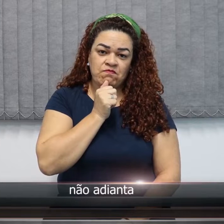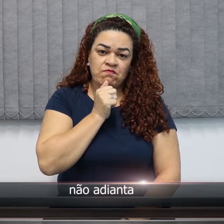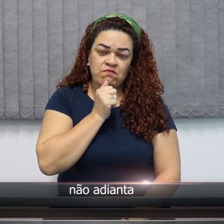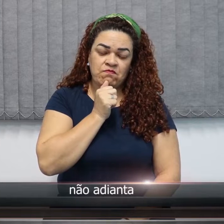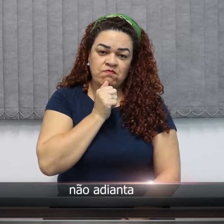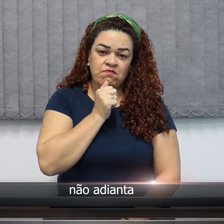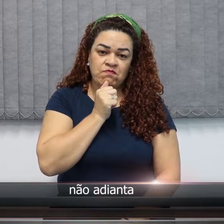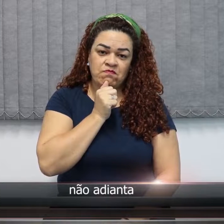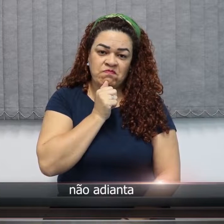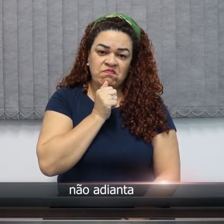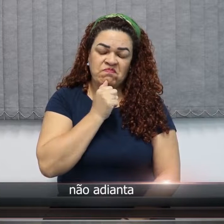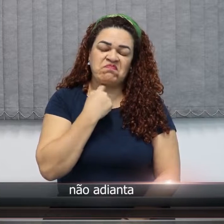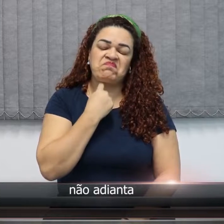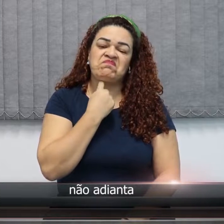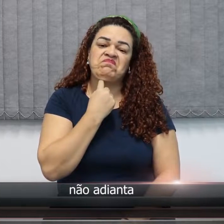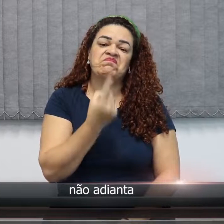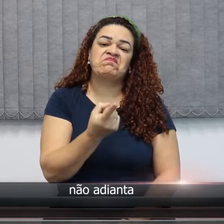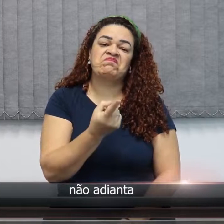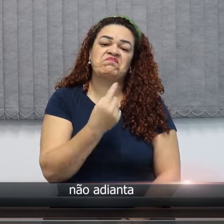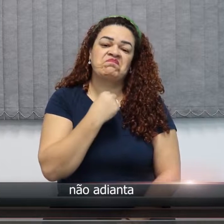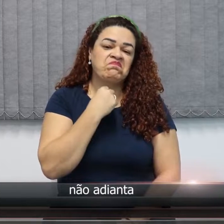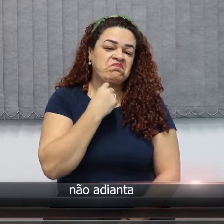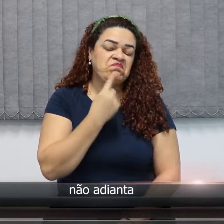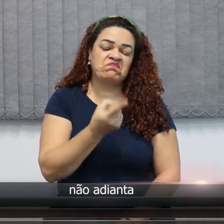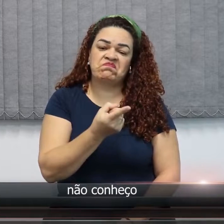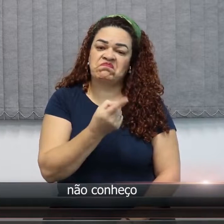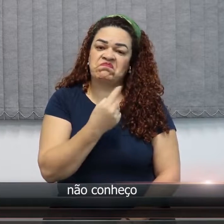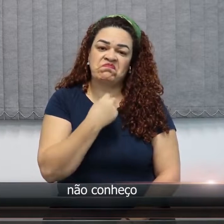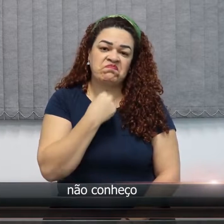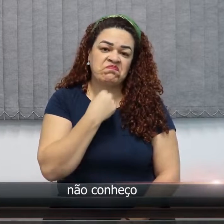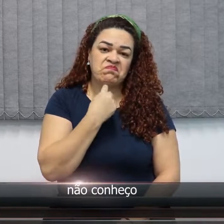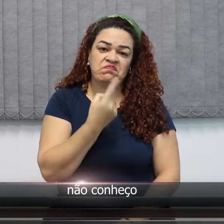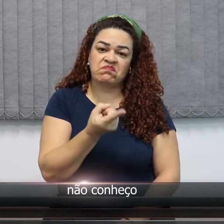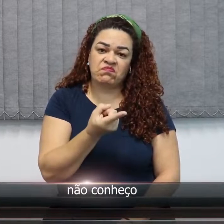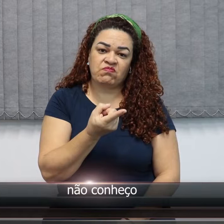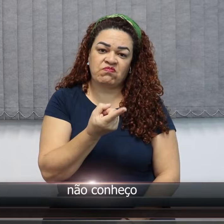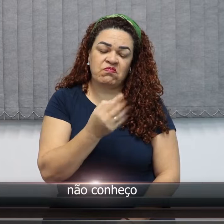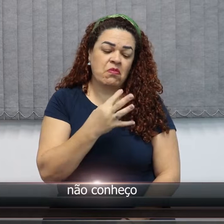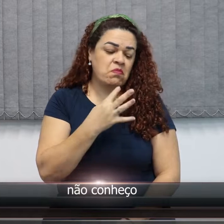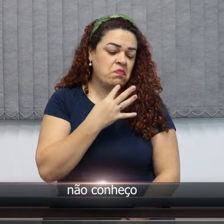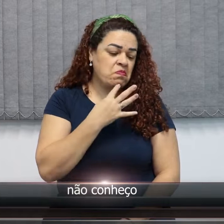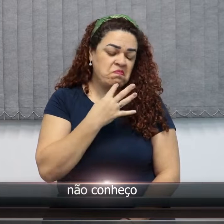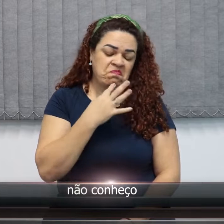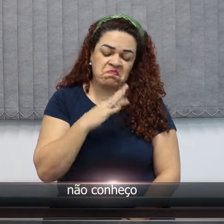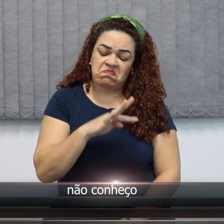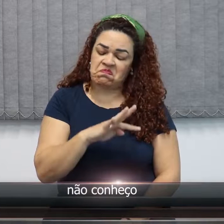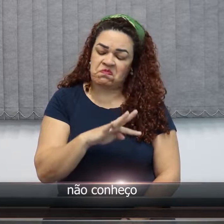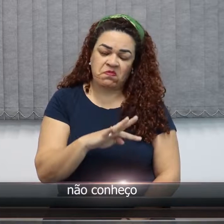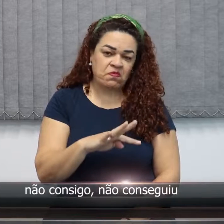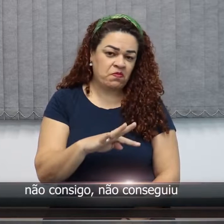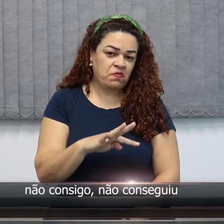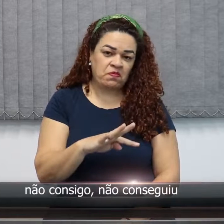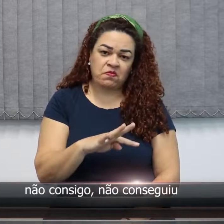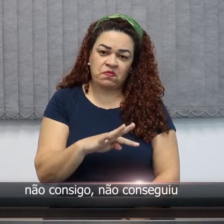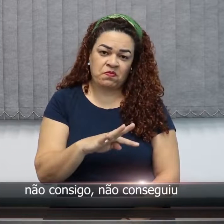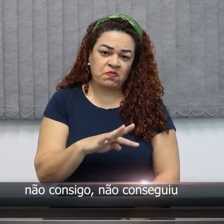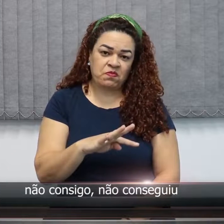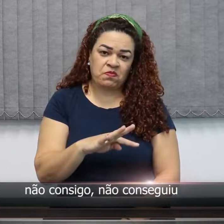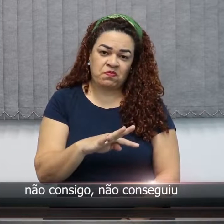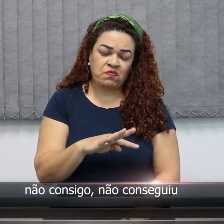não adianta, não conheço, não